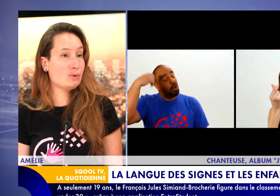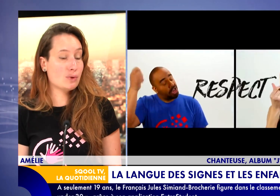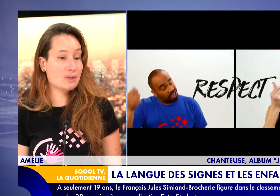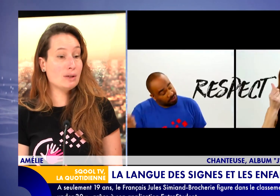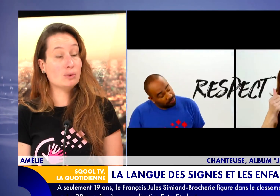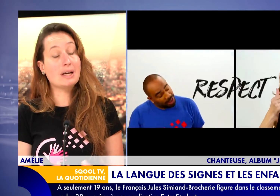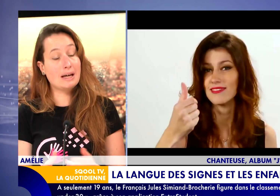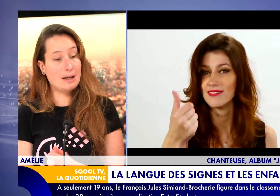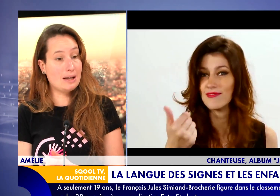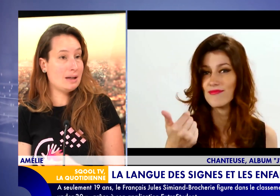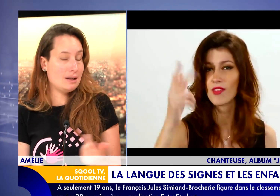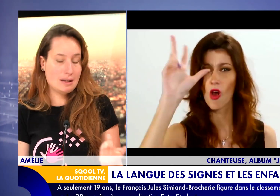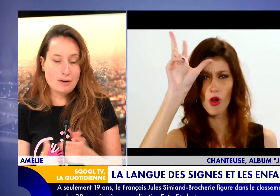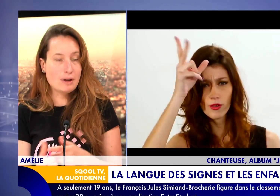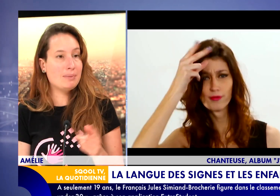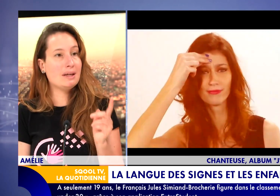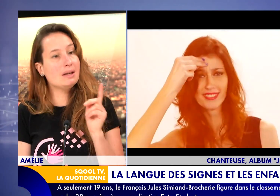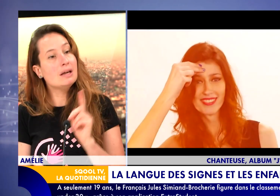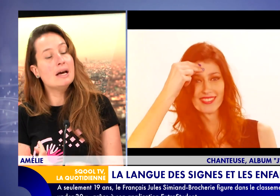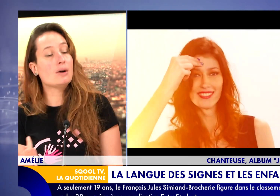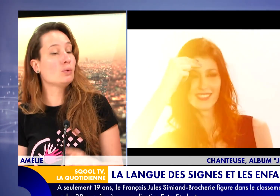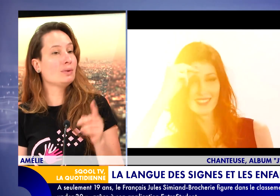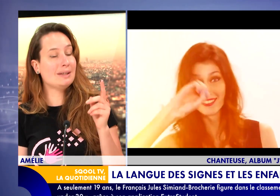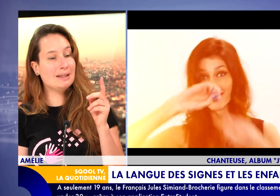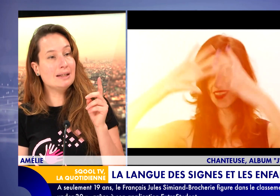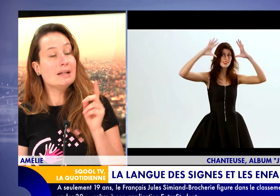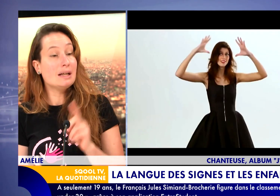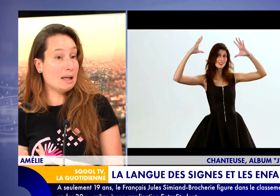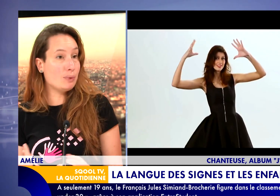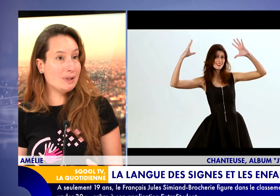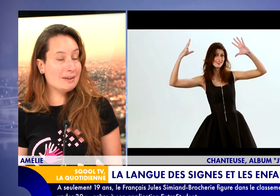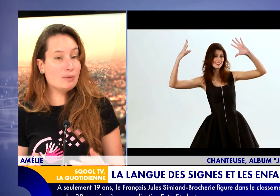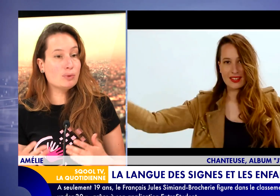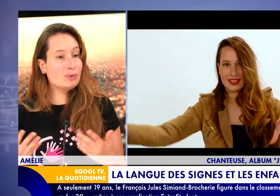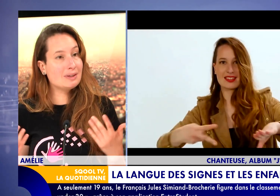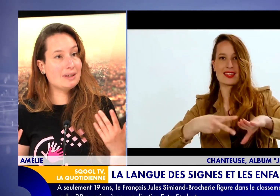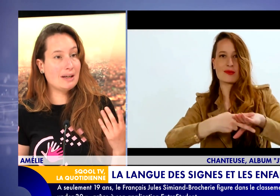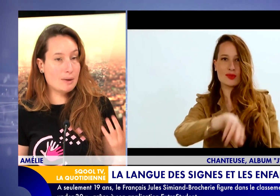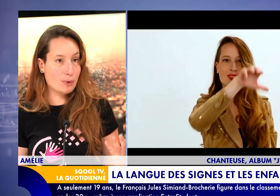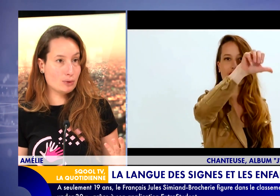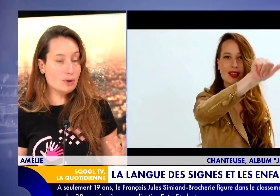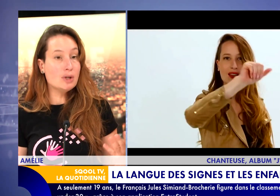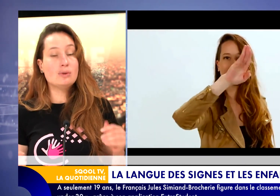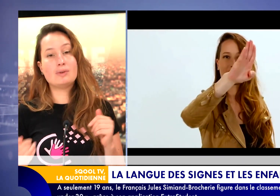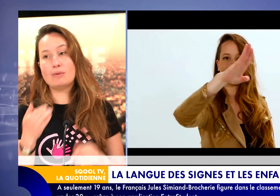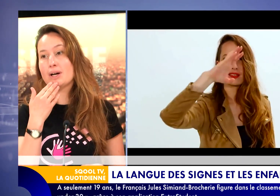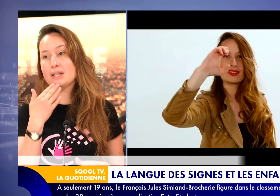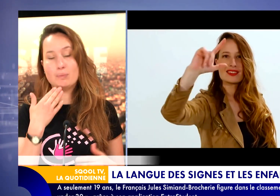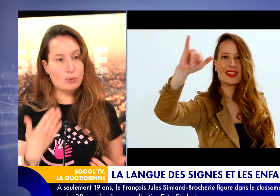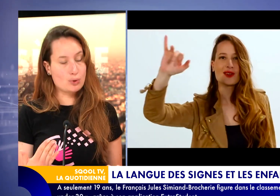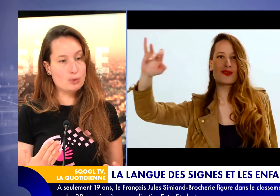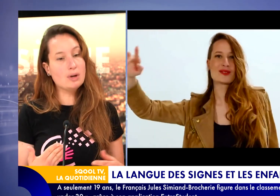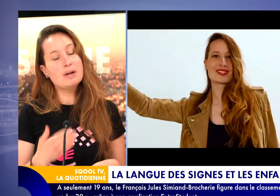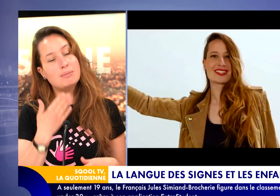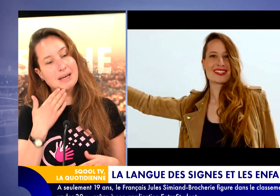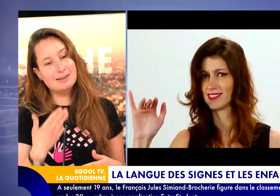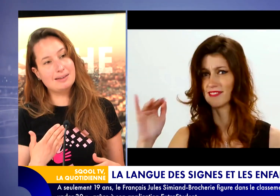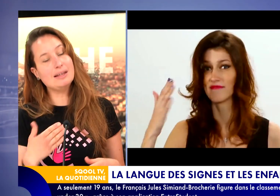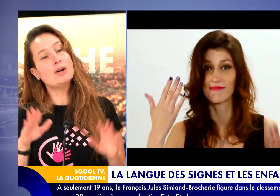du français, donc l'alphabet, compter, la politesse, pour nous c'était important de savoir dire bonjour, merci,